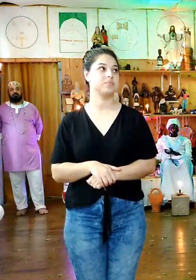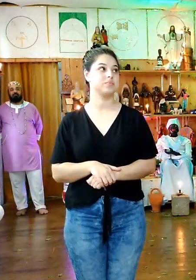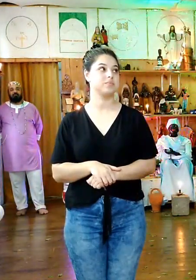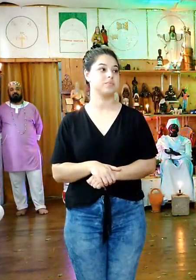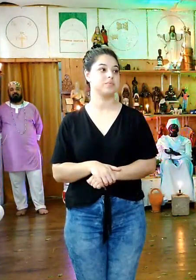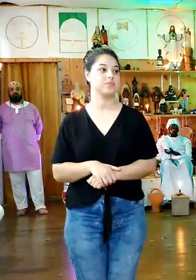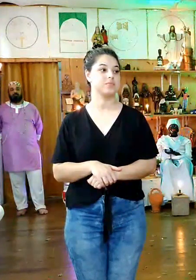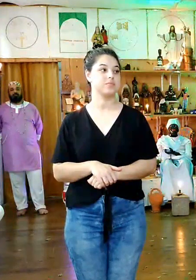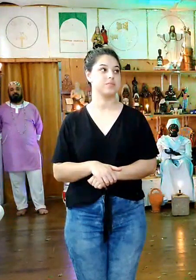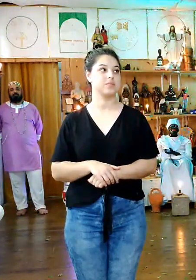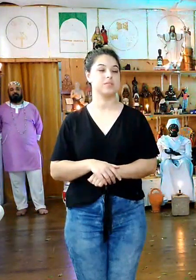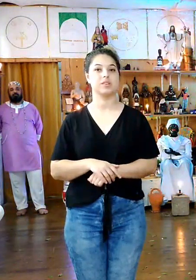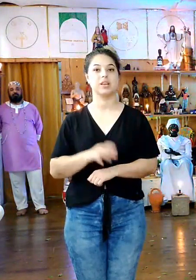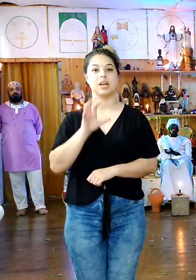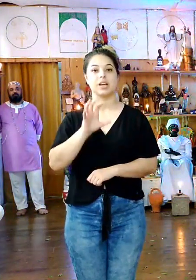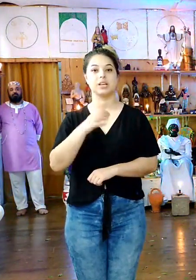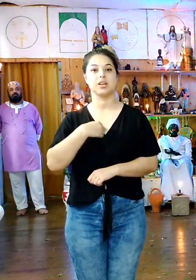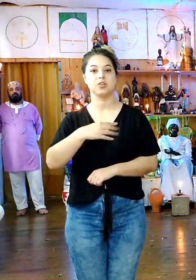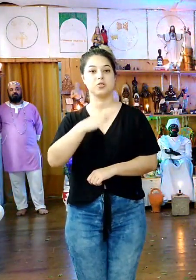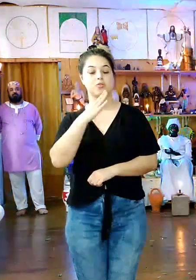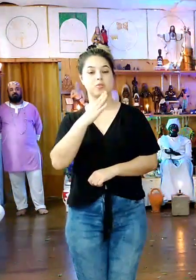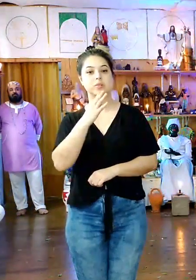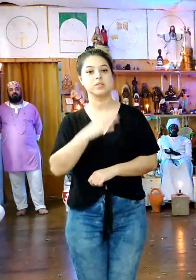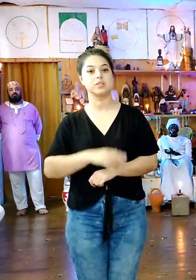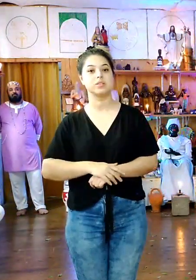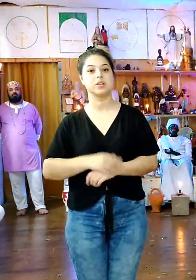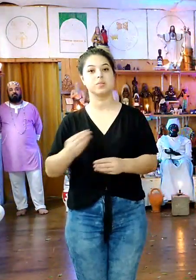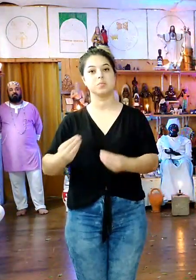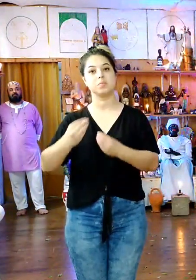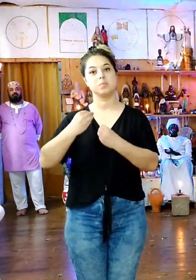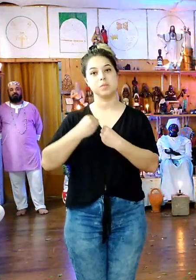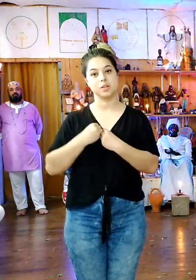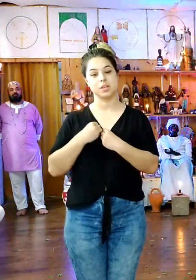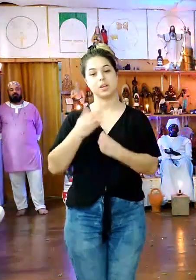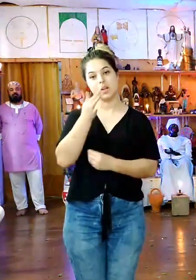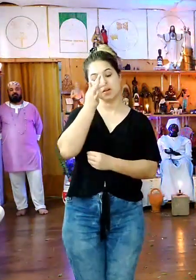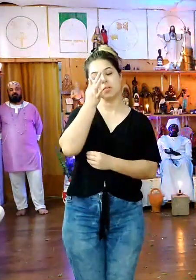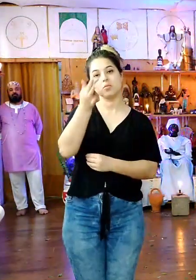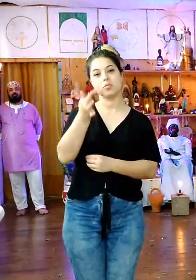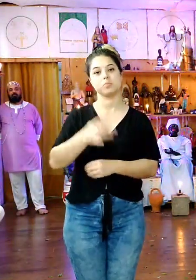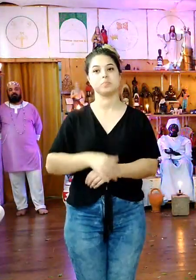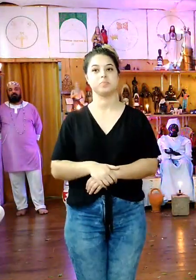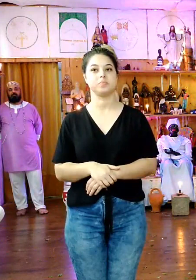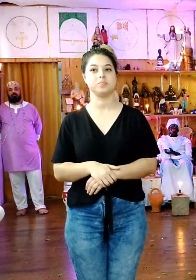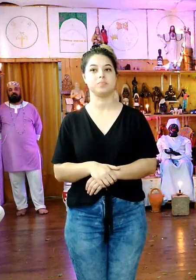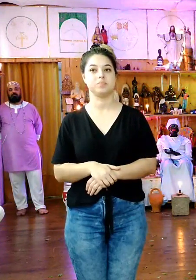Cacique Eloy, assim que eu conheci. Me entregou essa flor.